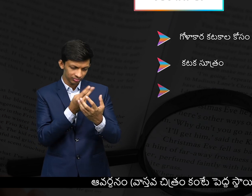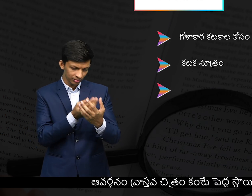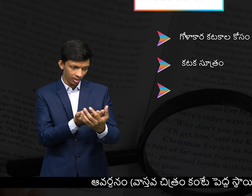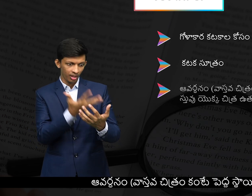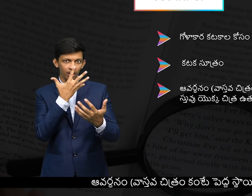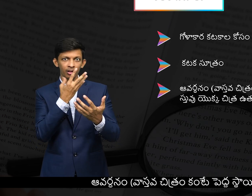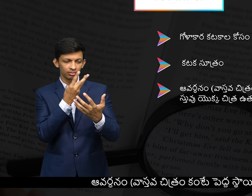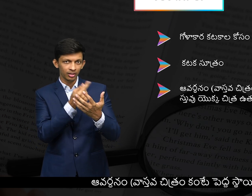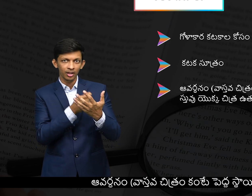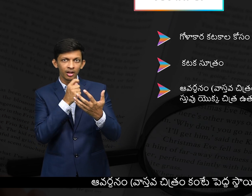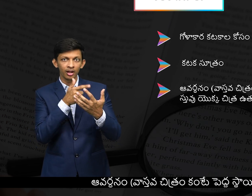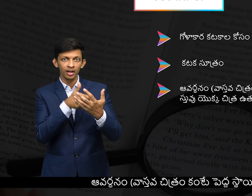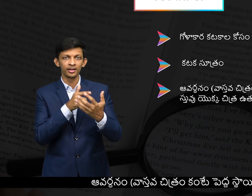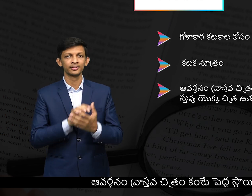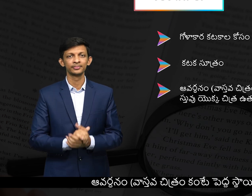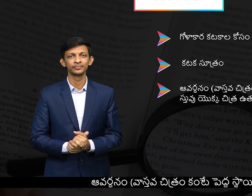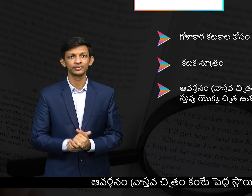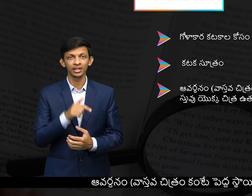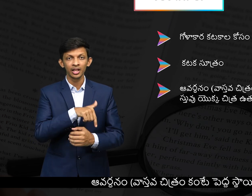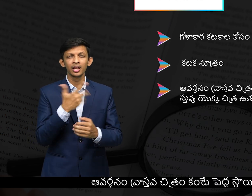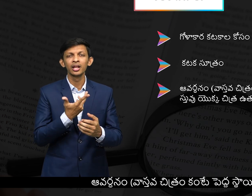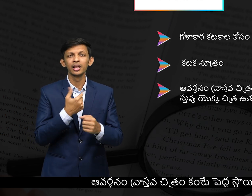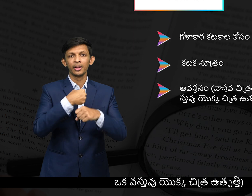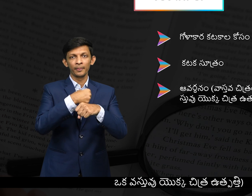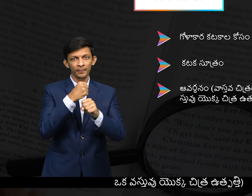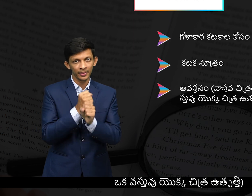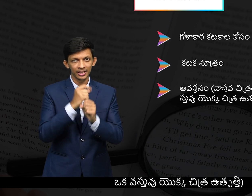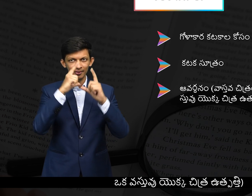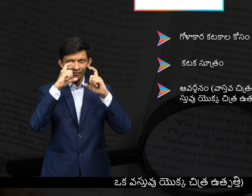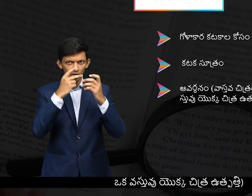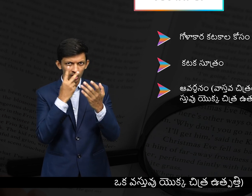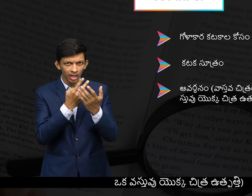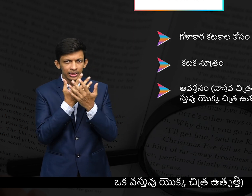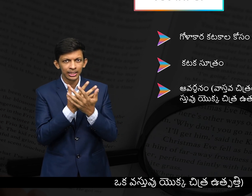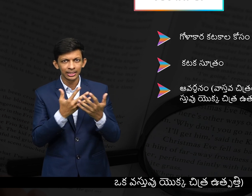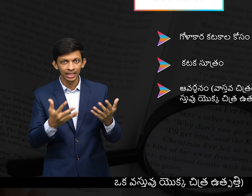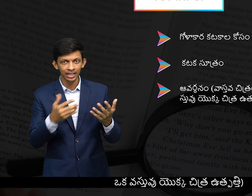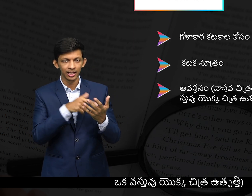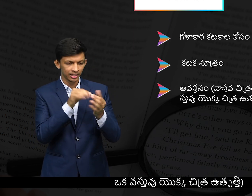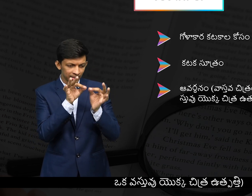ఆవర్ధనం వాస్తవ చిత్రం కంటే పెద్ద స్థాయిలో ఒక వస్తువు యొక్క చిత్ర ఉత్పత్తి.